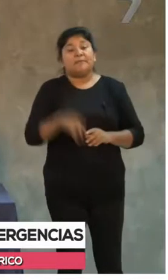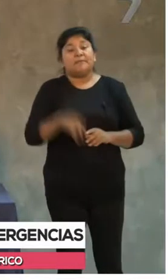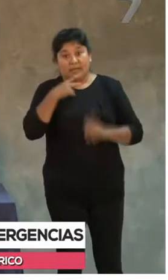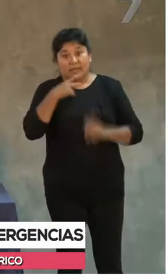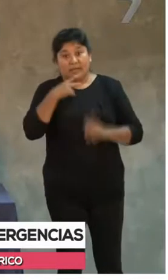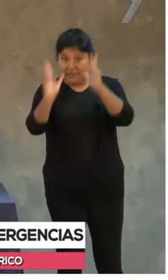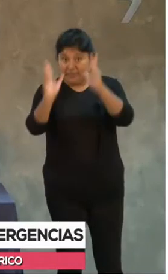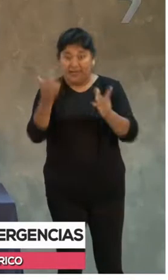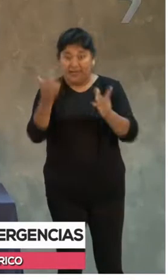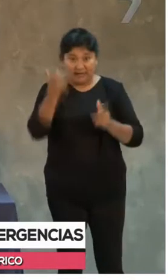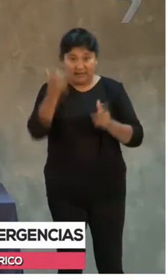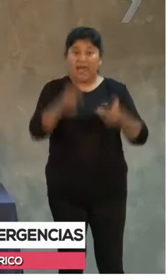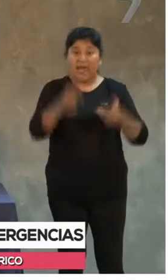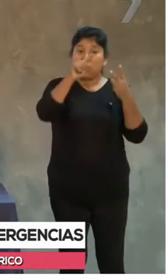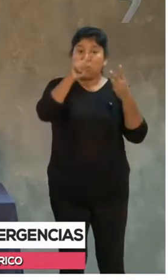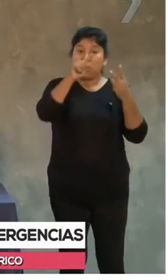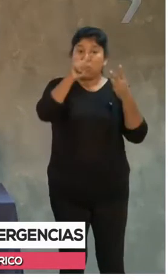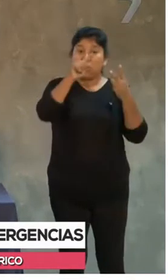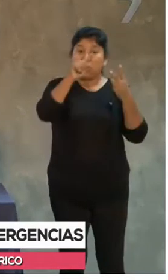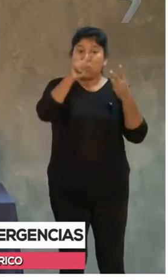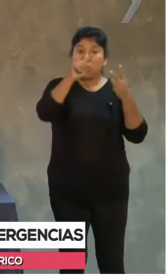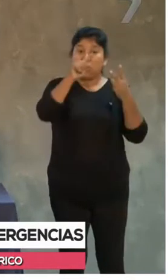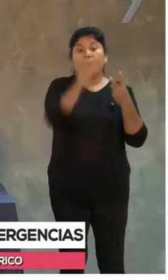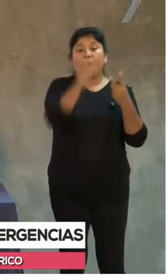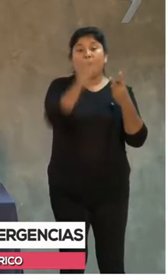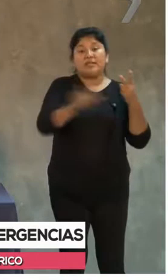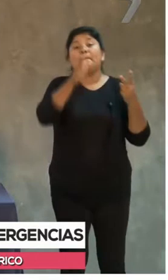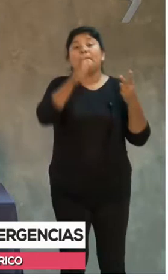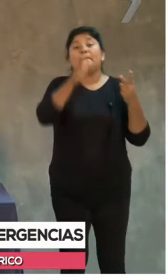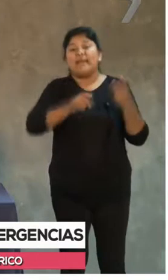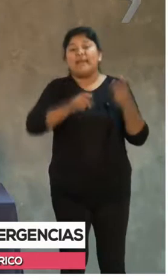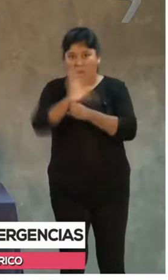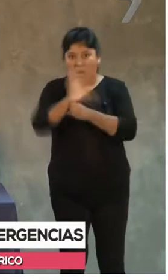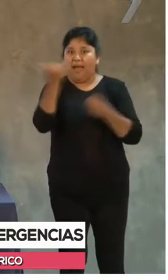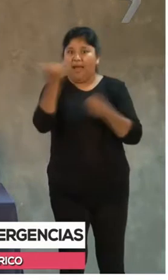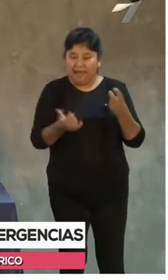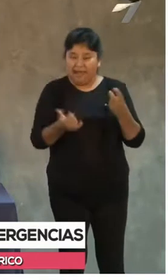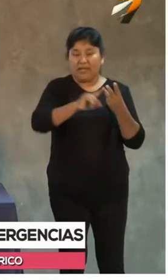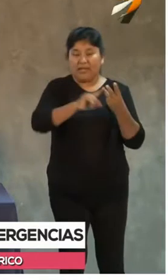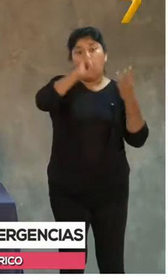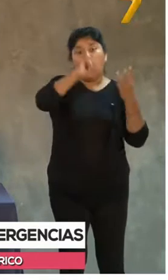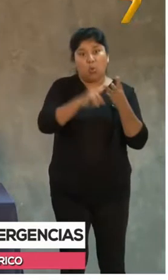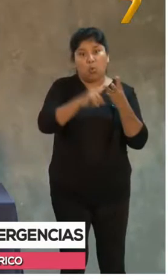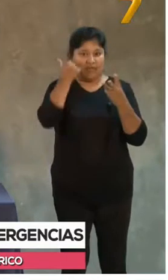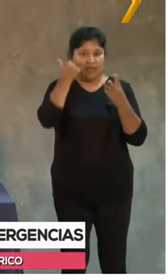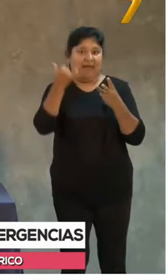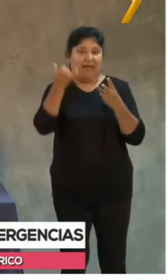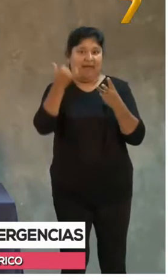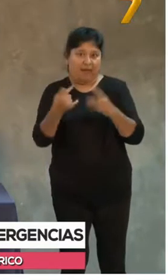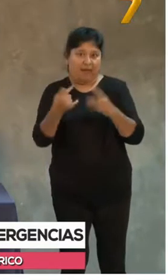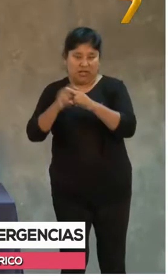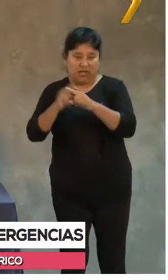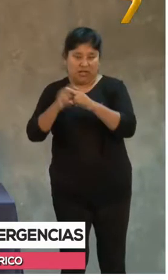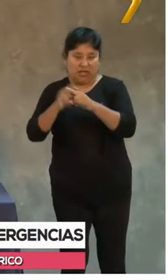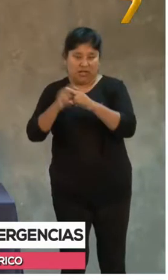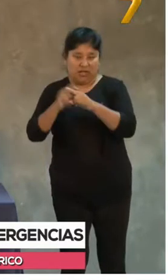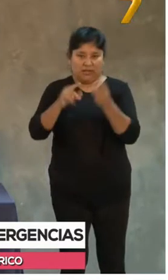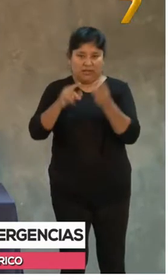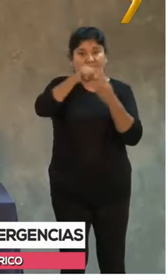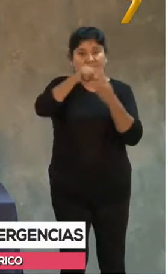casos sospechosos que se encuentran en estudio. En relación a lo que tiene que ver con la provisión de el equipamiento